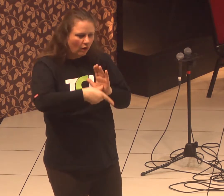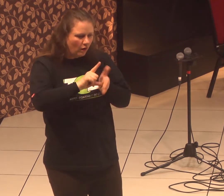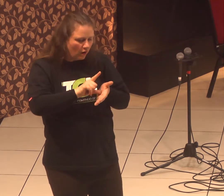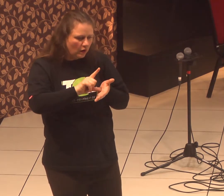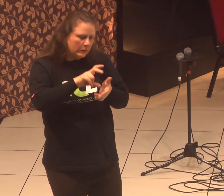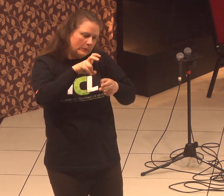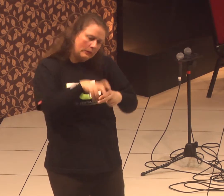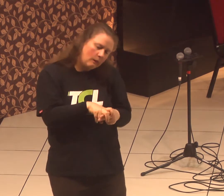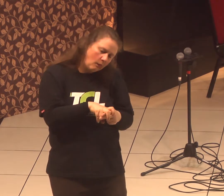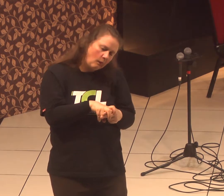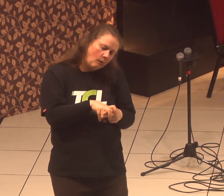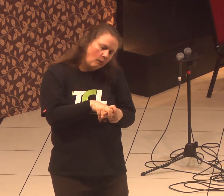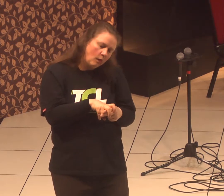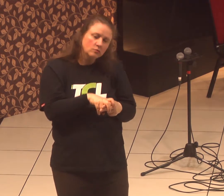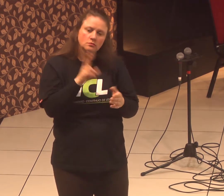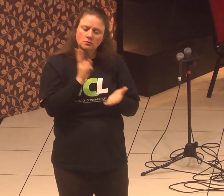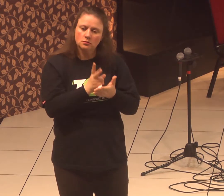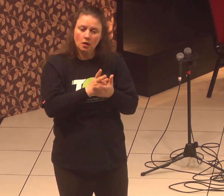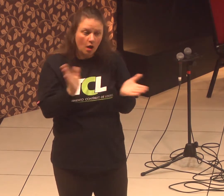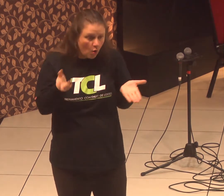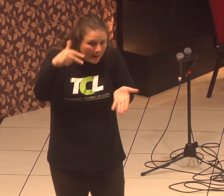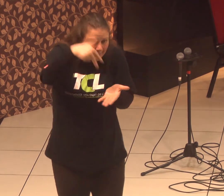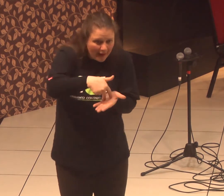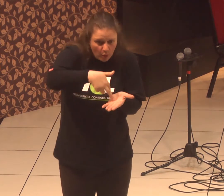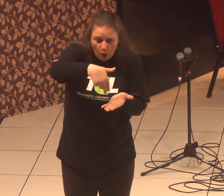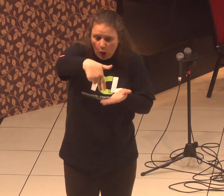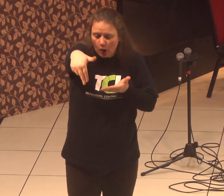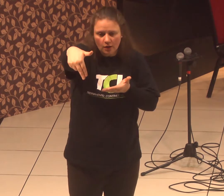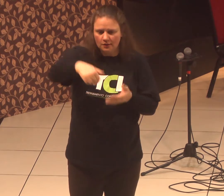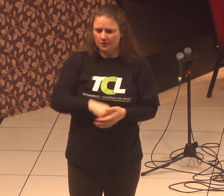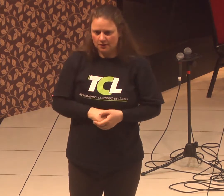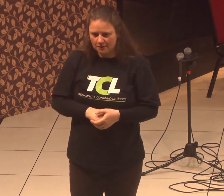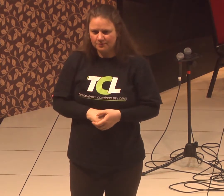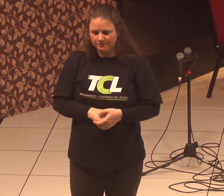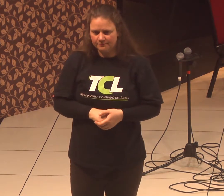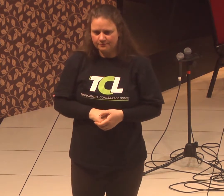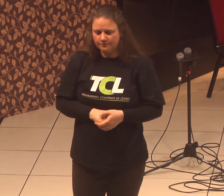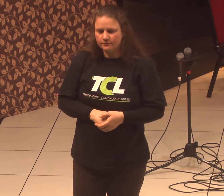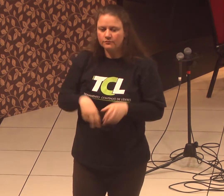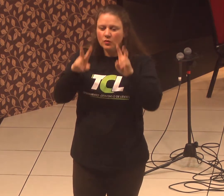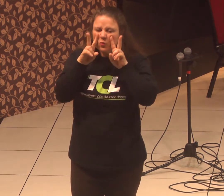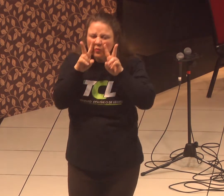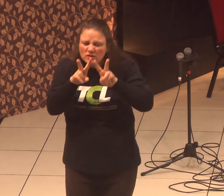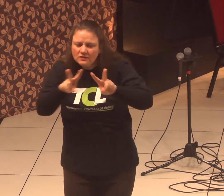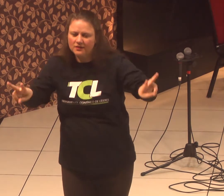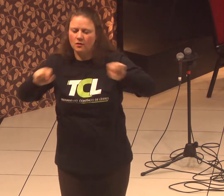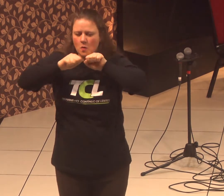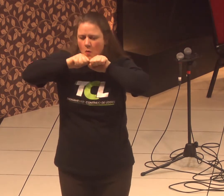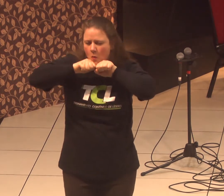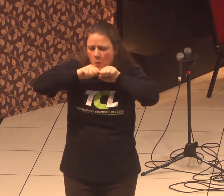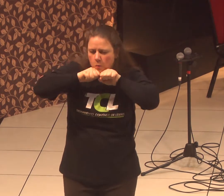Sabe o que teve aqui? Teve o testemunho. Isso foi espalhado, isso foi